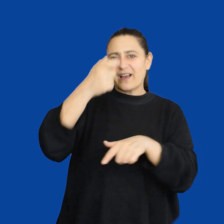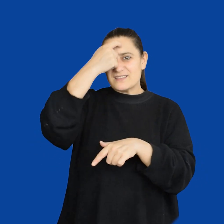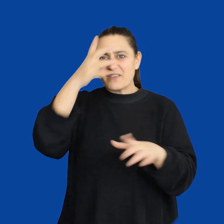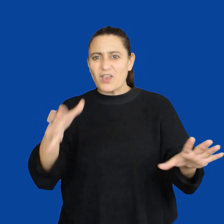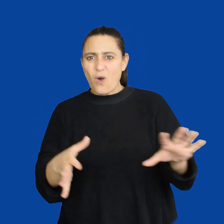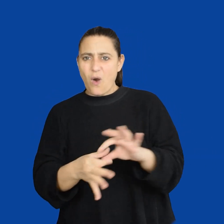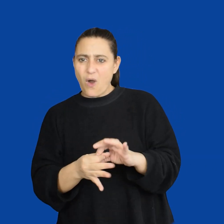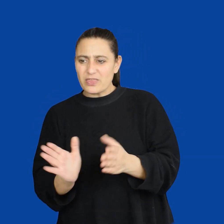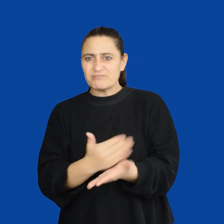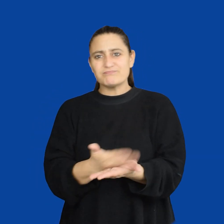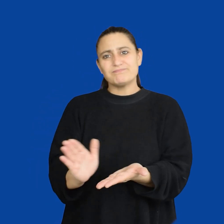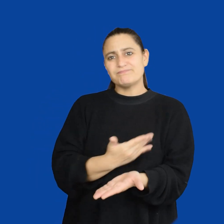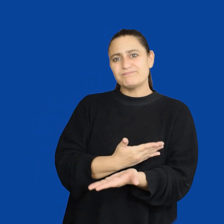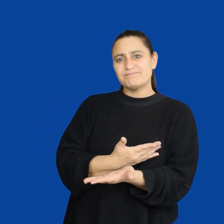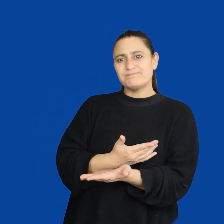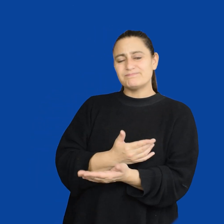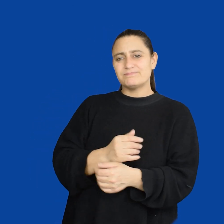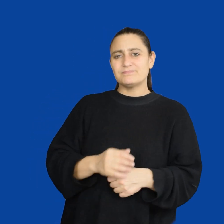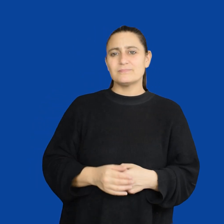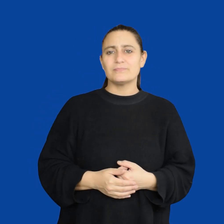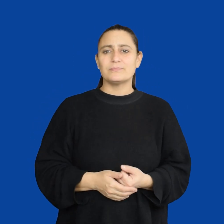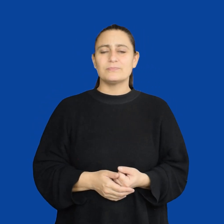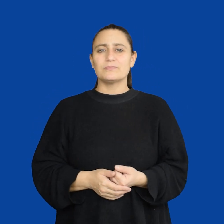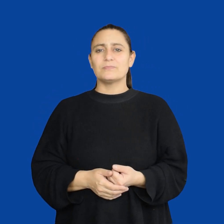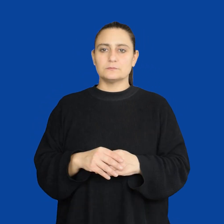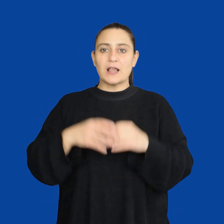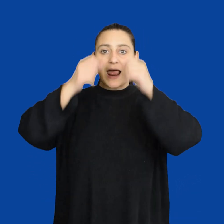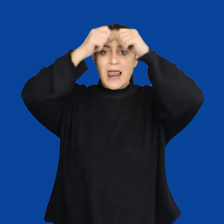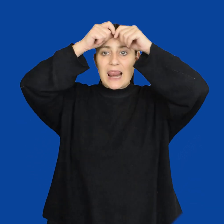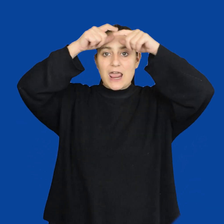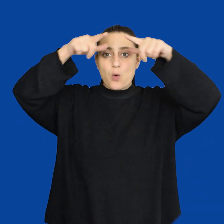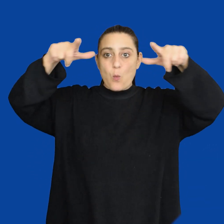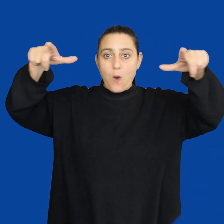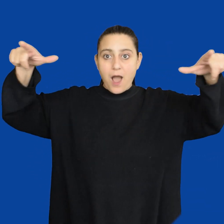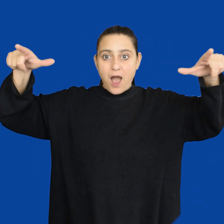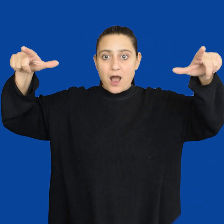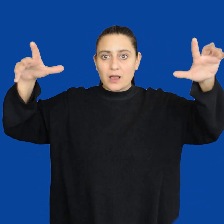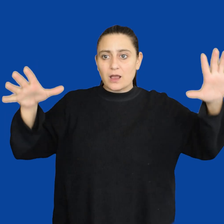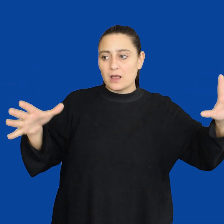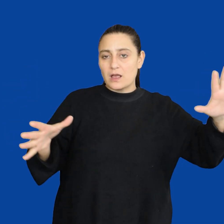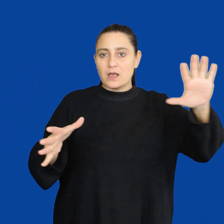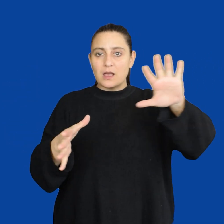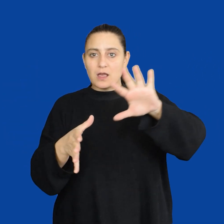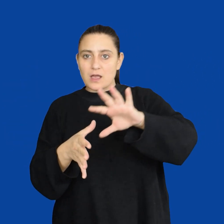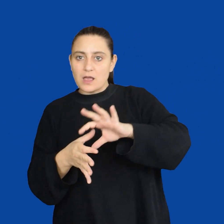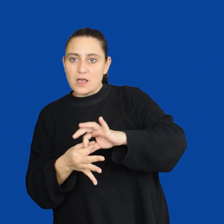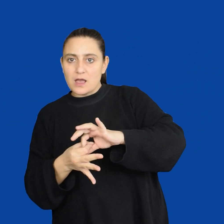empleando un lenguaje científico para esta deshumanización. El lenguaje es parte fundamental de la